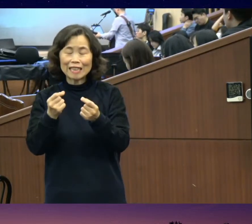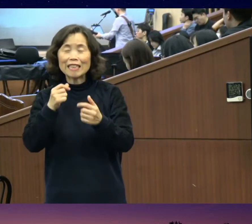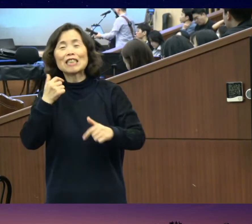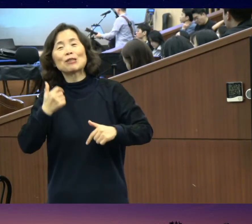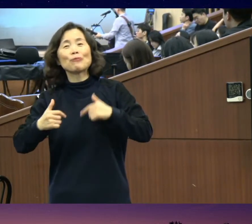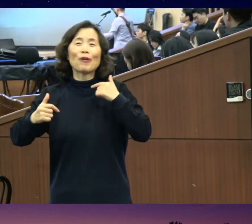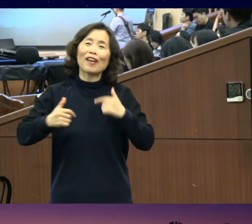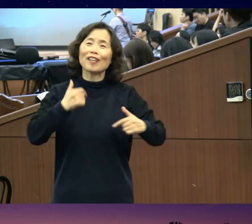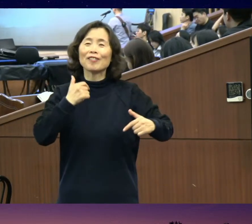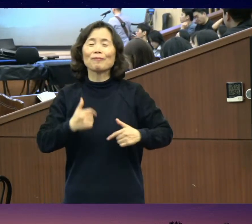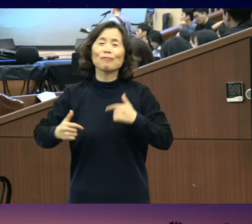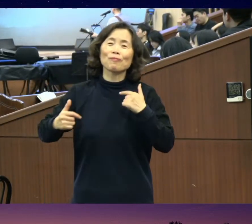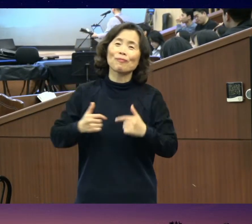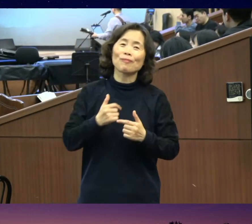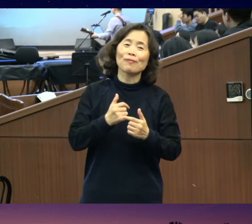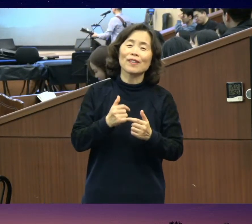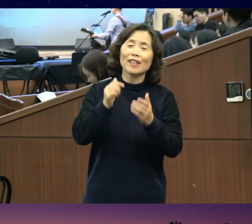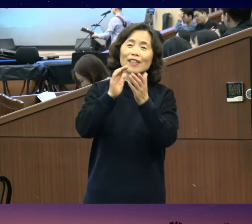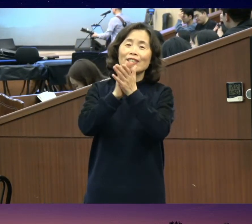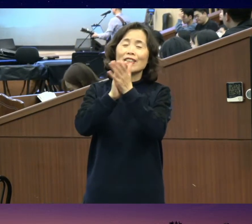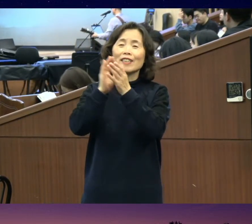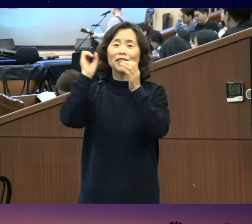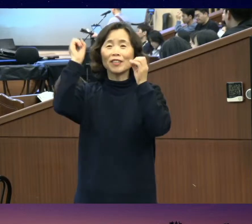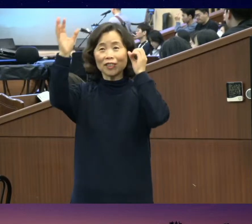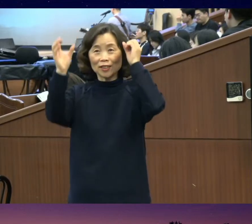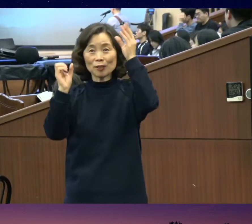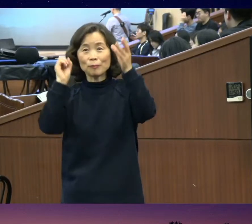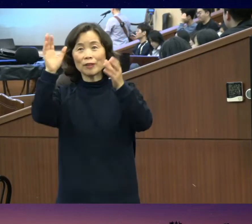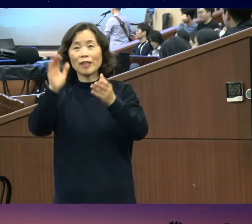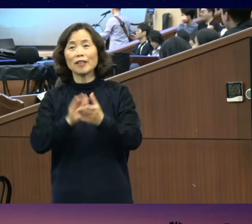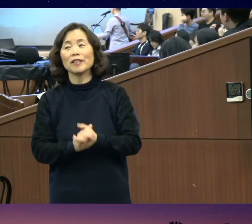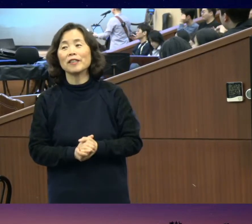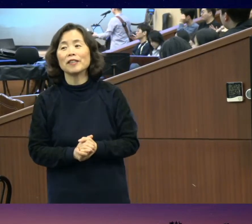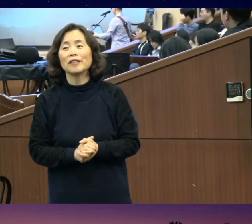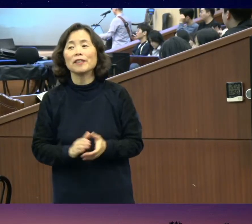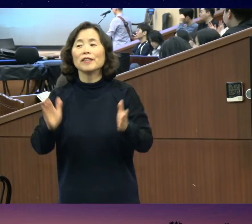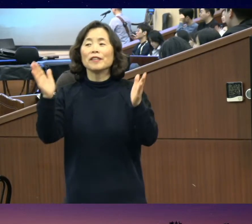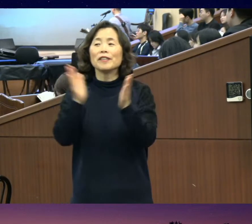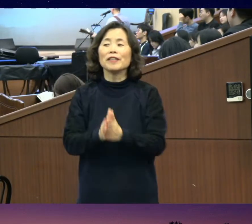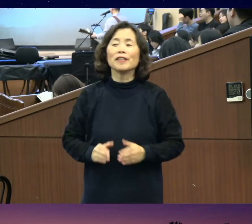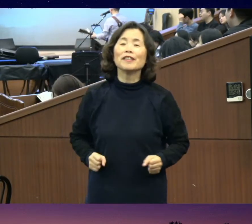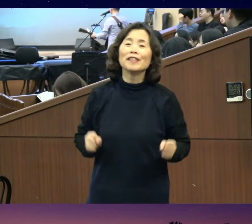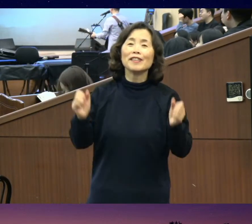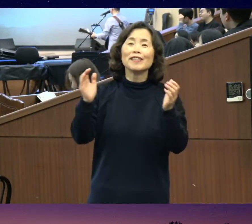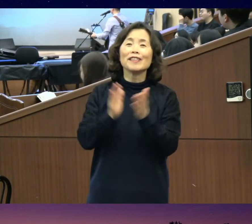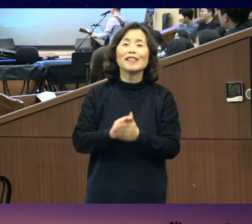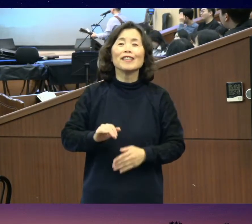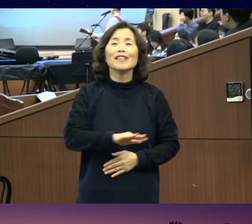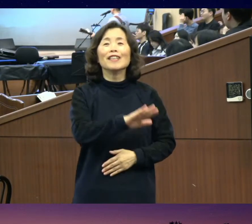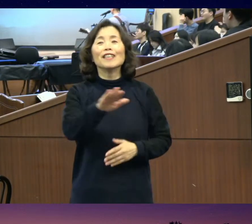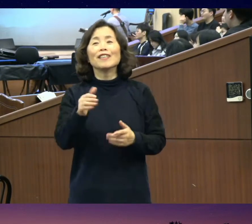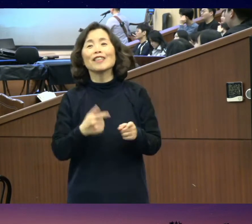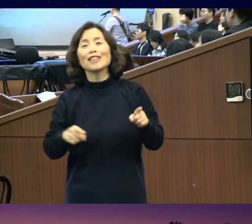기쁨을 하나님 앞에 드리면 좋겠습니다. 우리